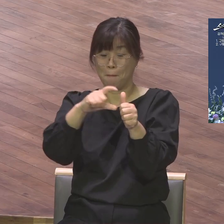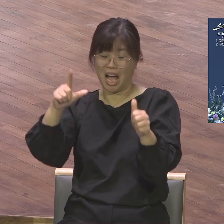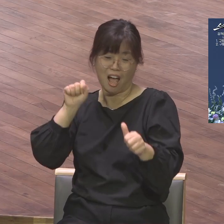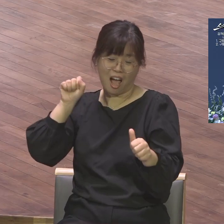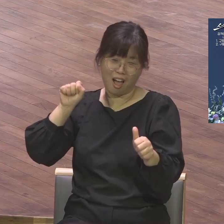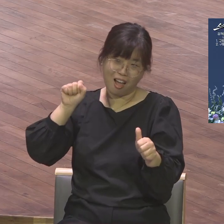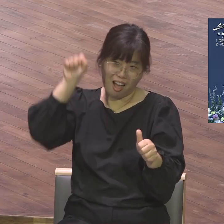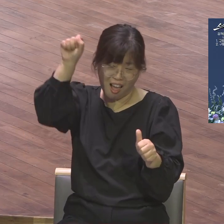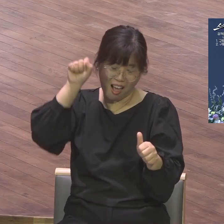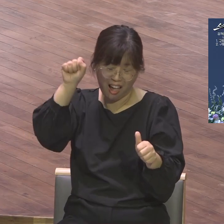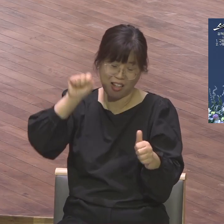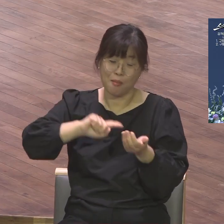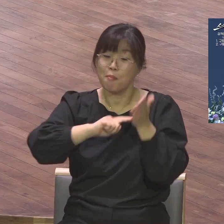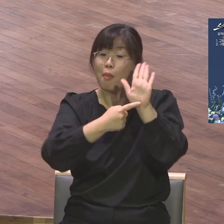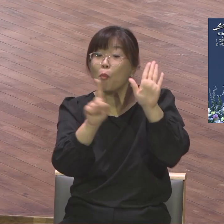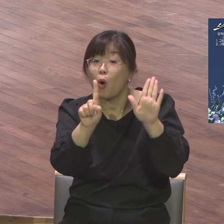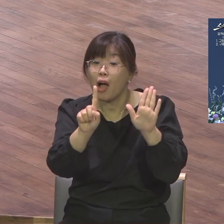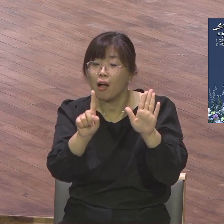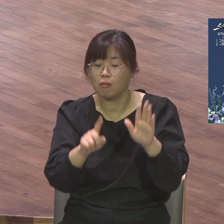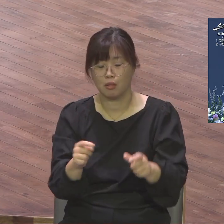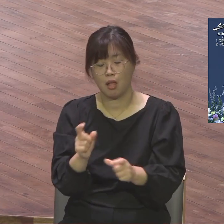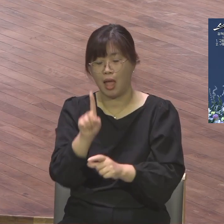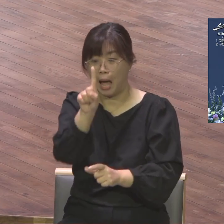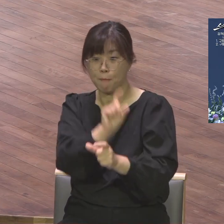다녔지만은 답을 못 찾으세요. 한 번 더